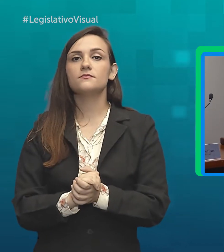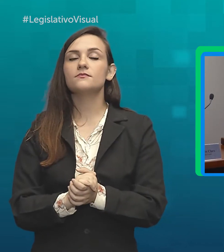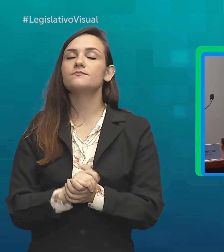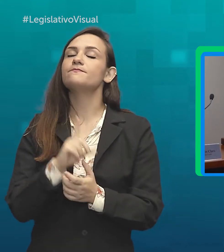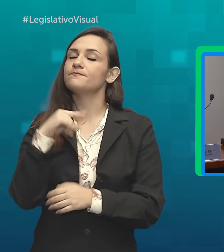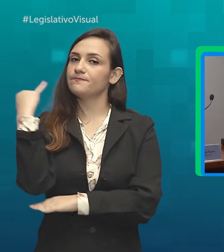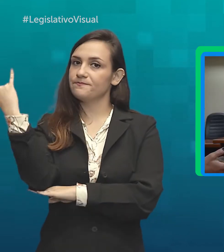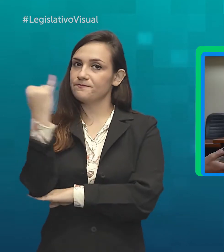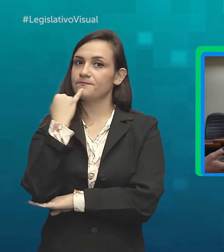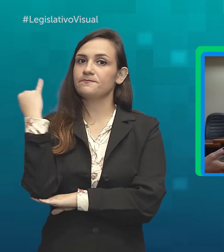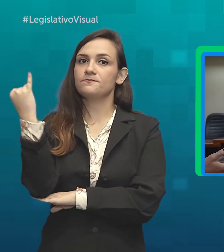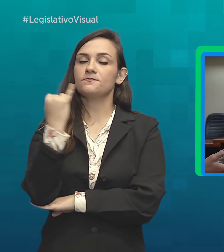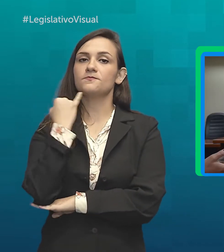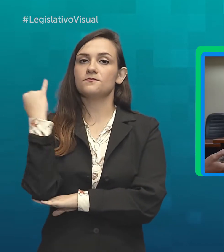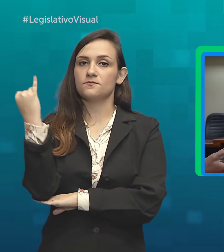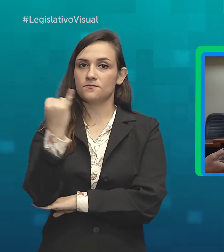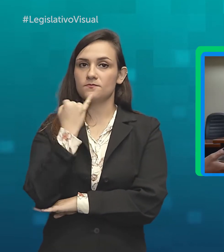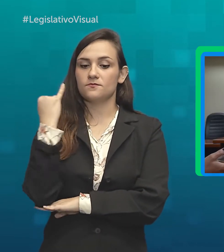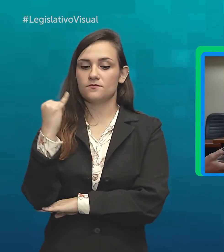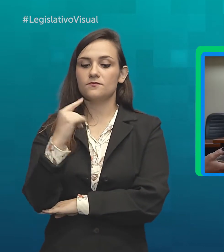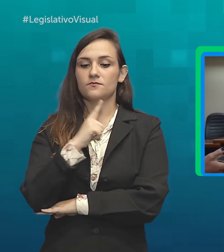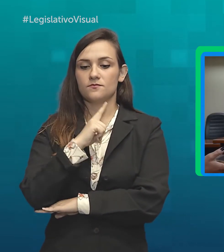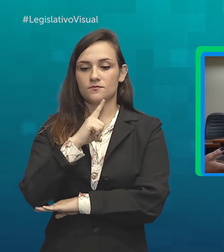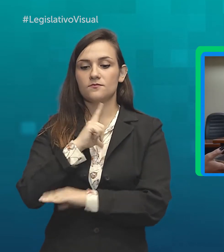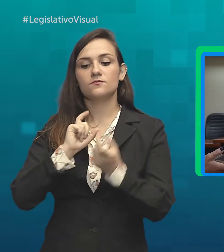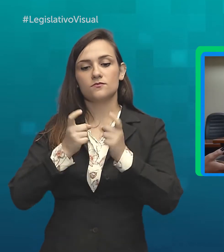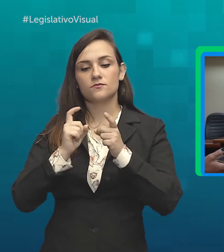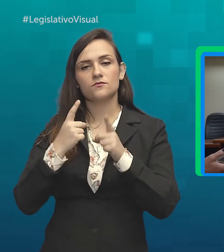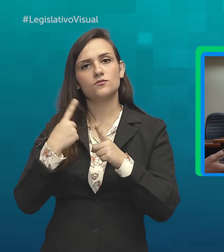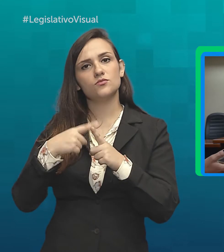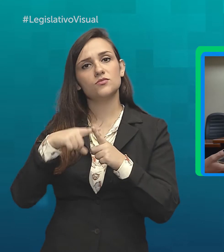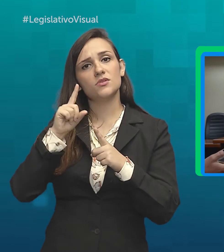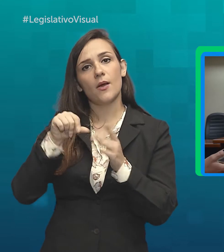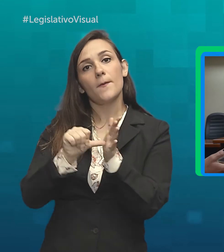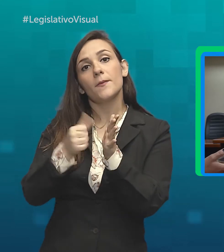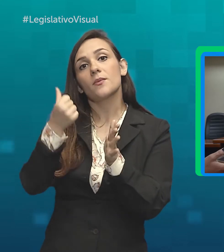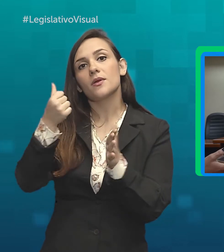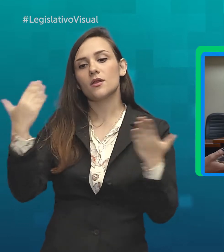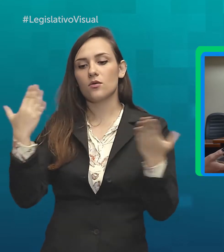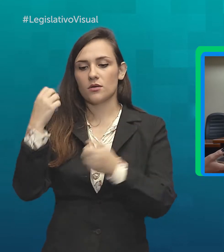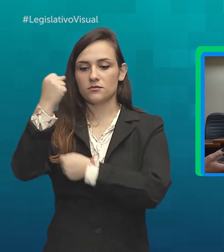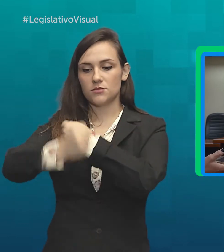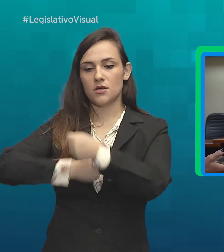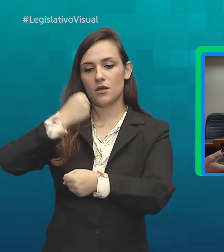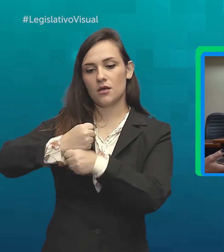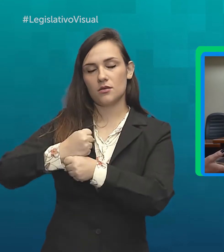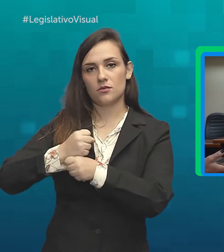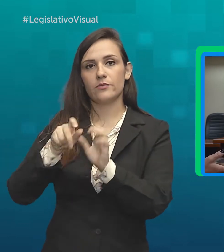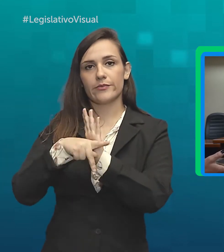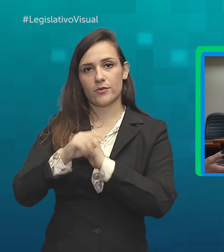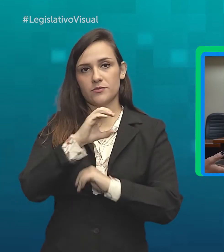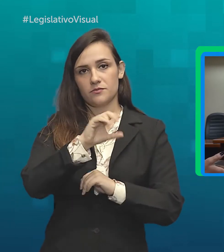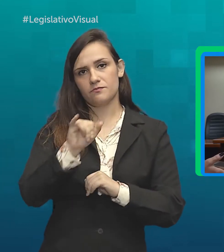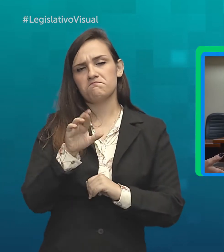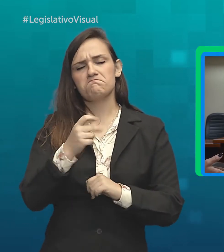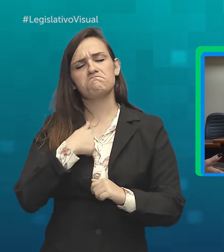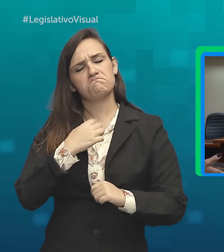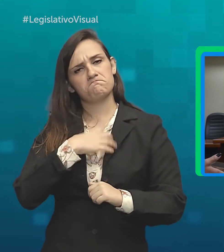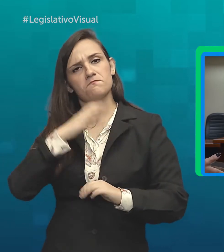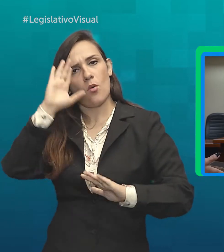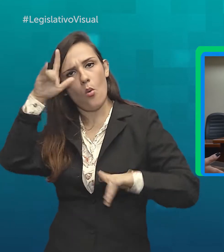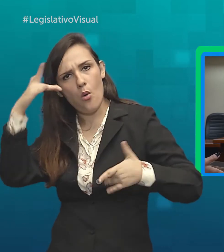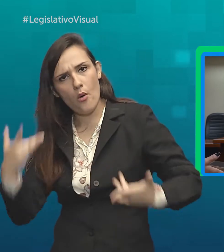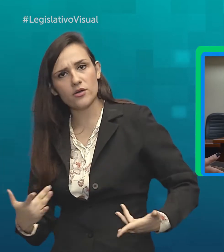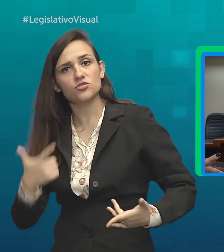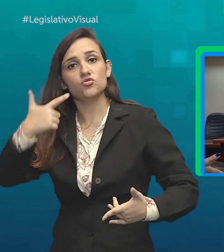Casa de Leis. Nós é de suma importância essa sessão, mesmo porque é a primeira sessão do ano da Comissão de Constituição